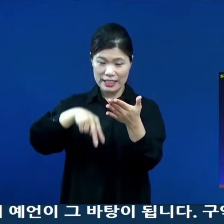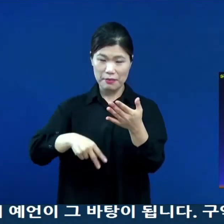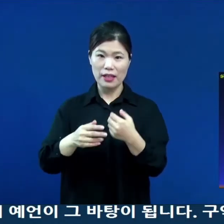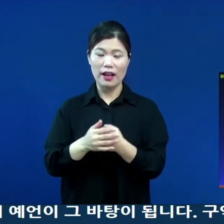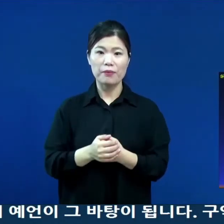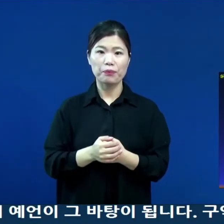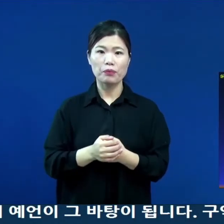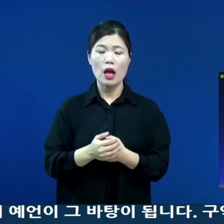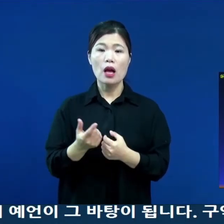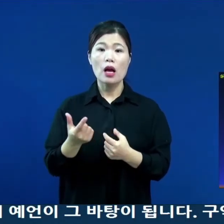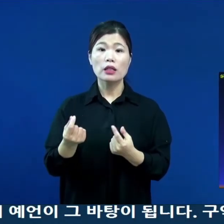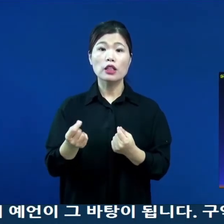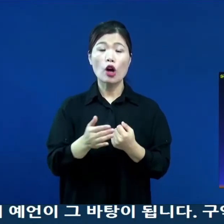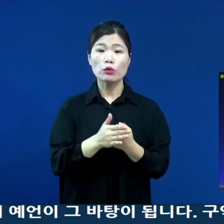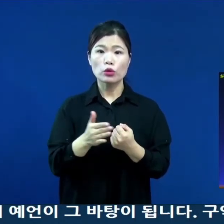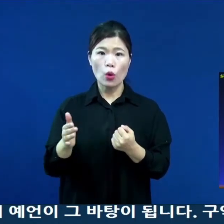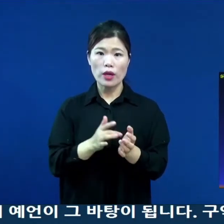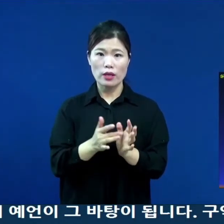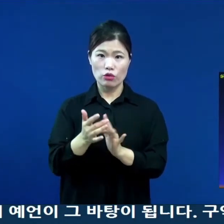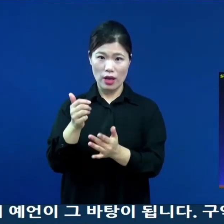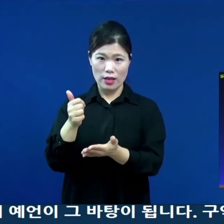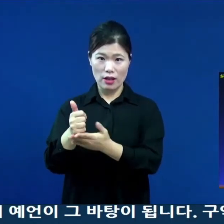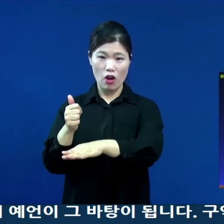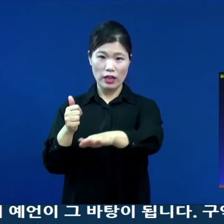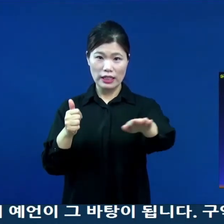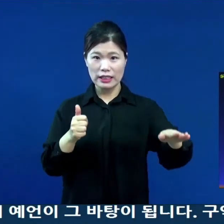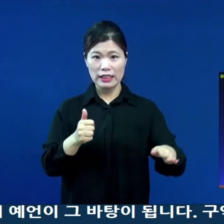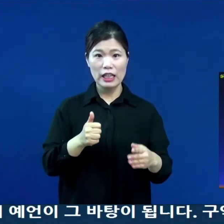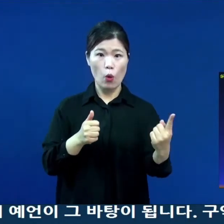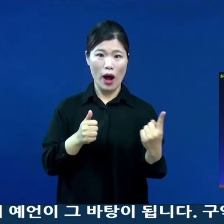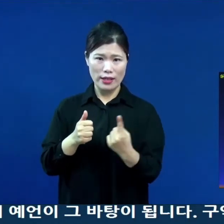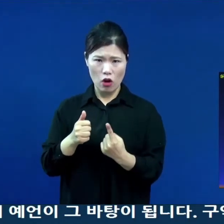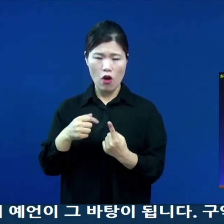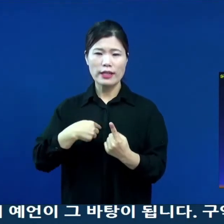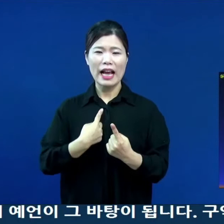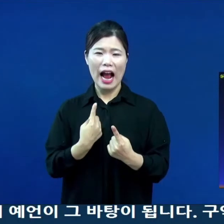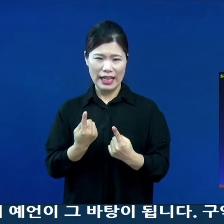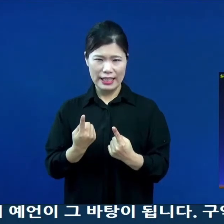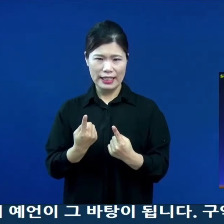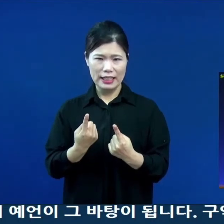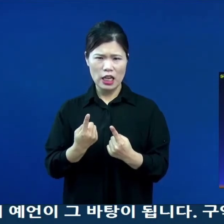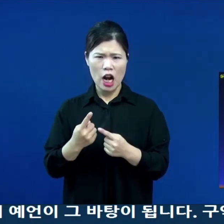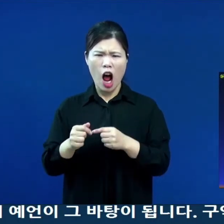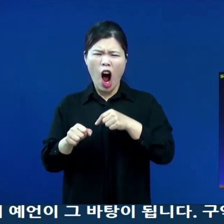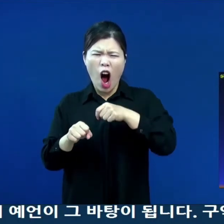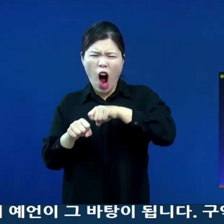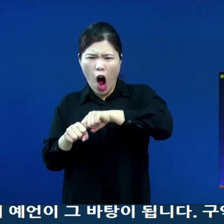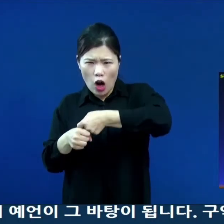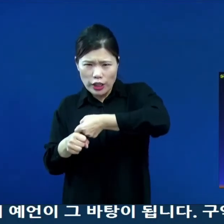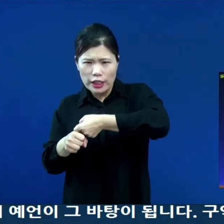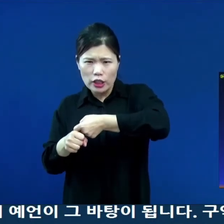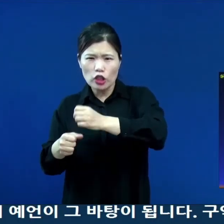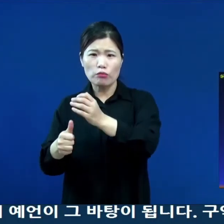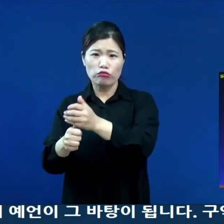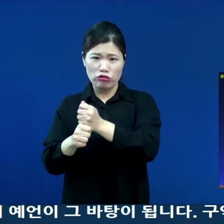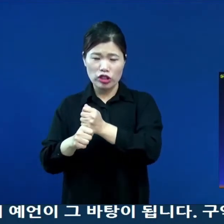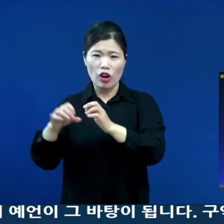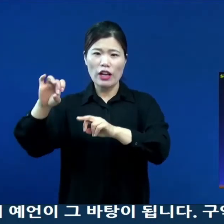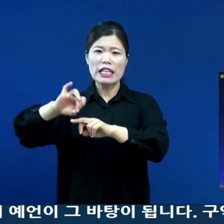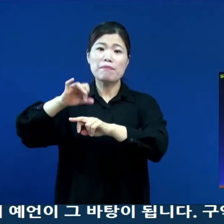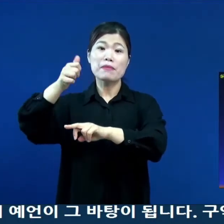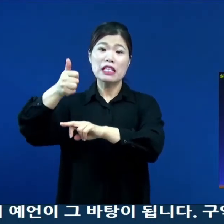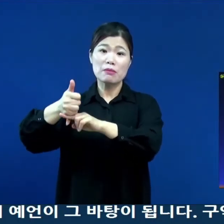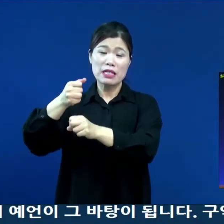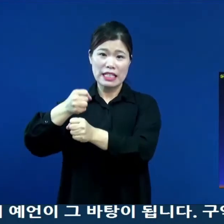읽습니다. 그러므로 예수께서 그들이 와서 자기를 억지로 붙들어 임금으로 삼으려는